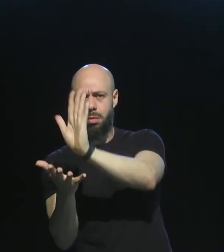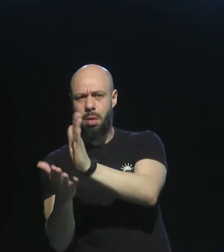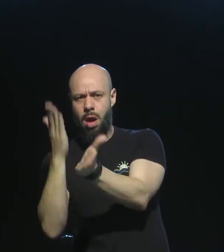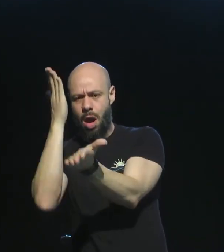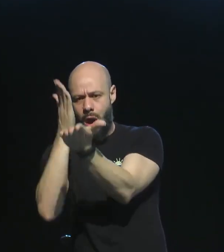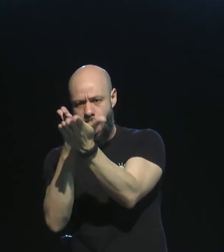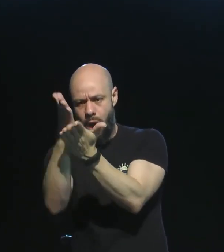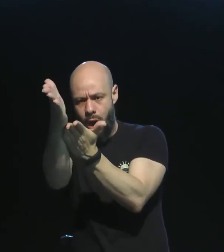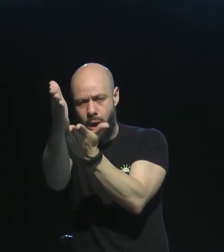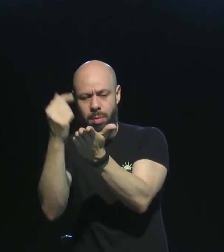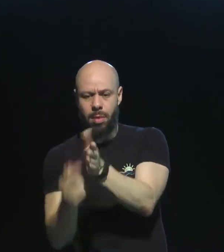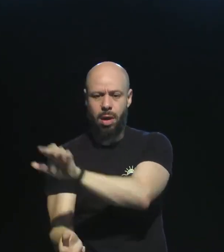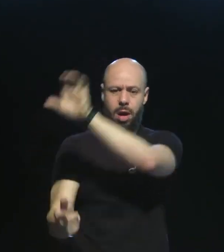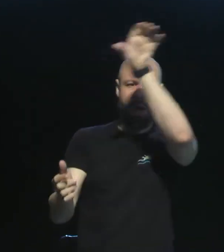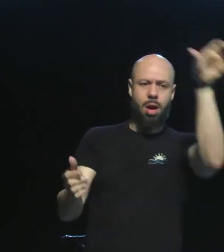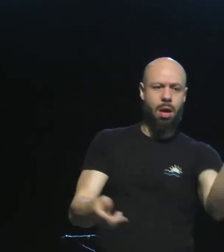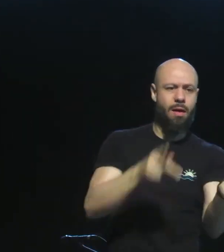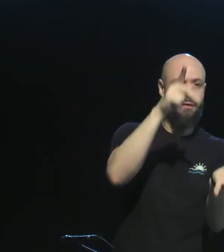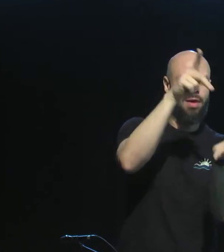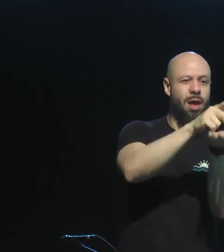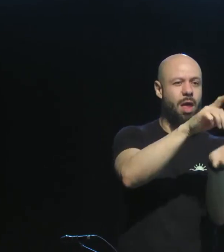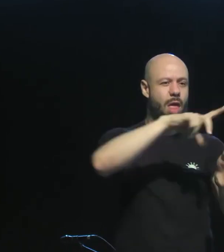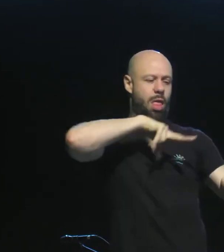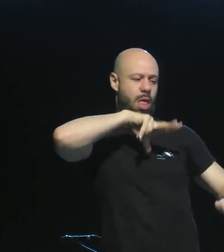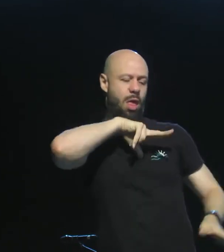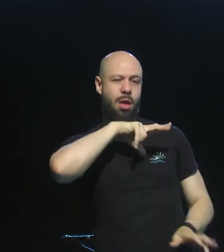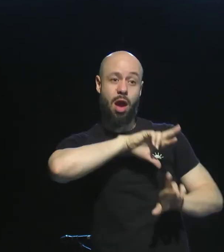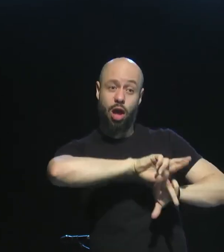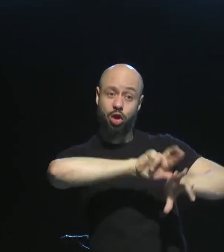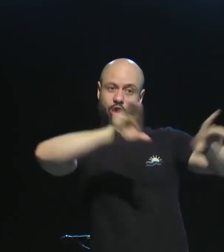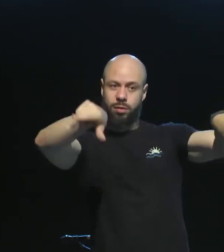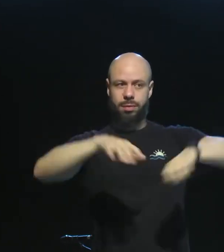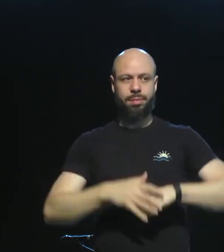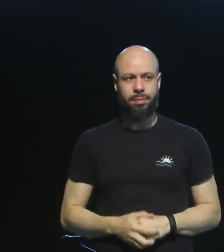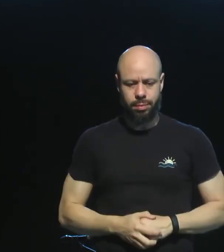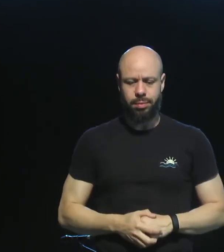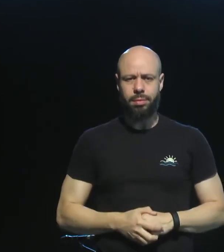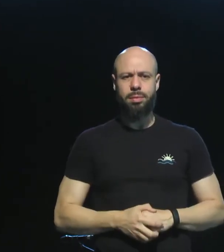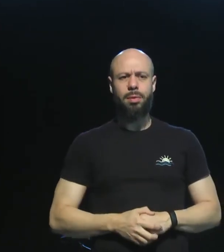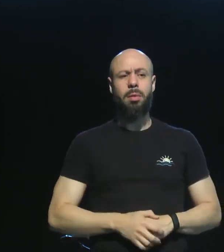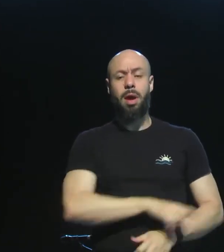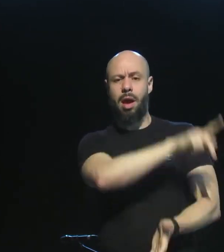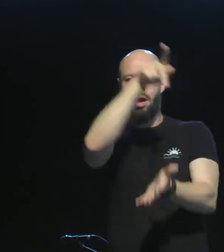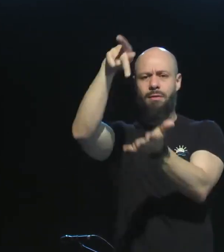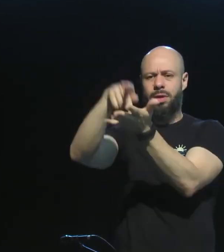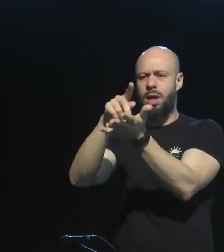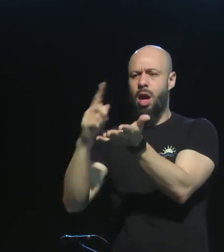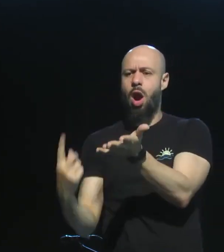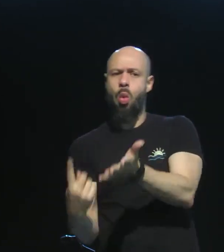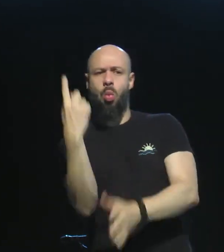percebemos a vida. A verdade, ela é absoluta, ela